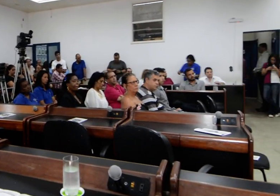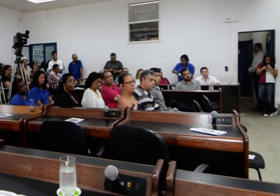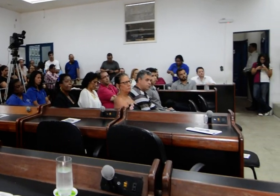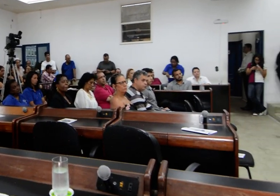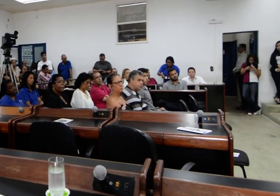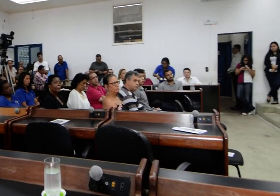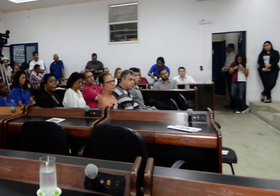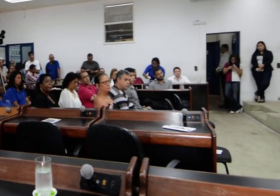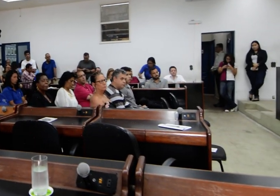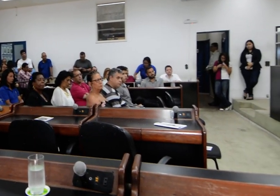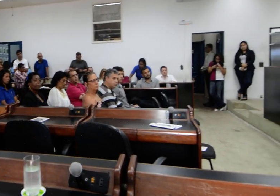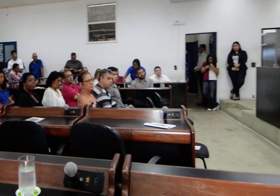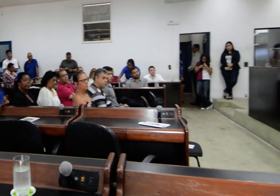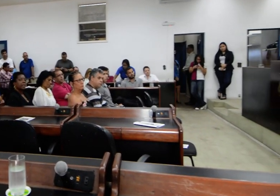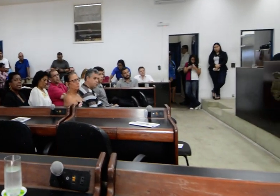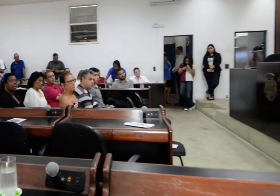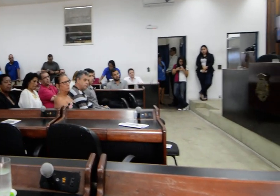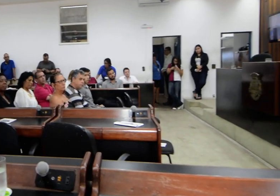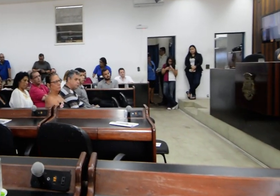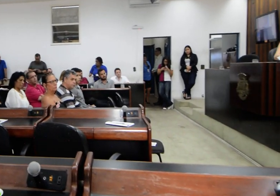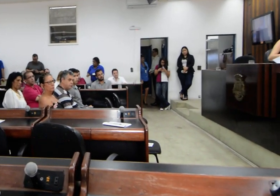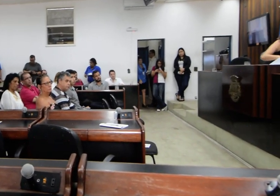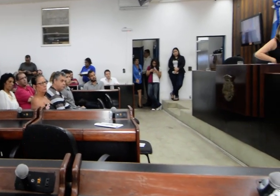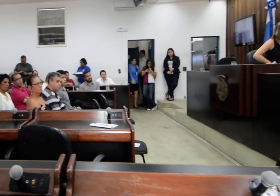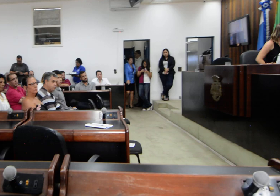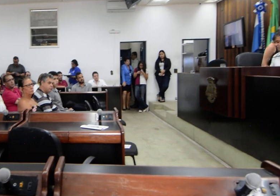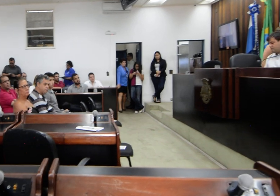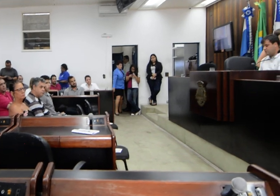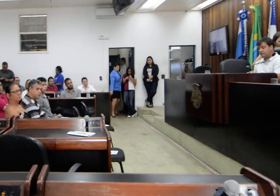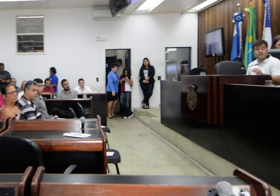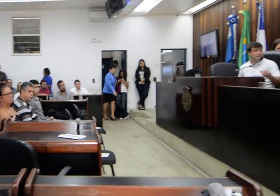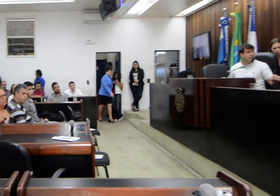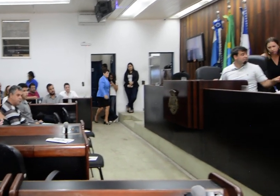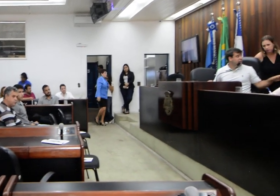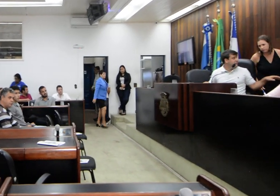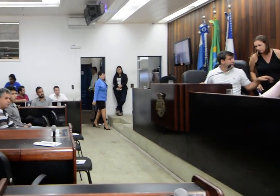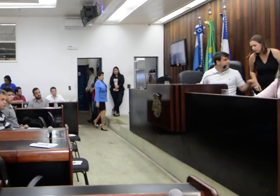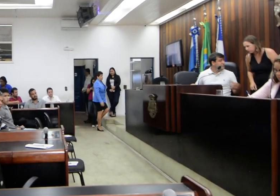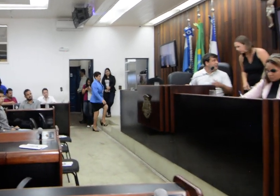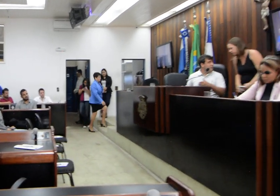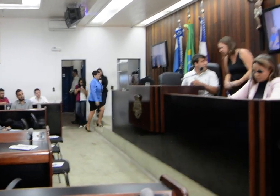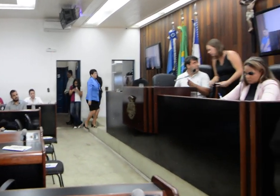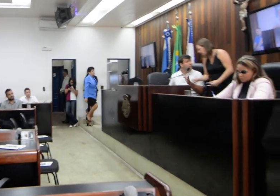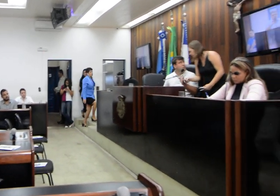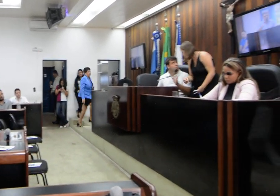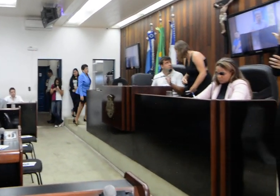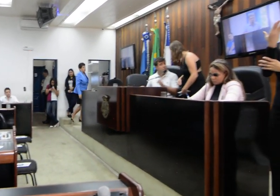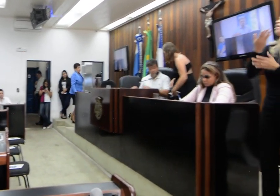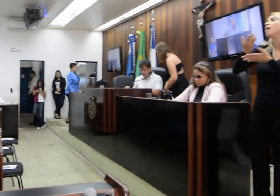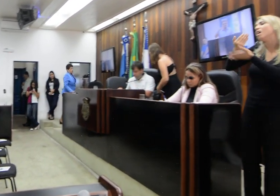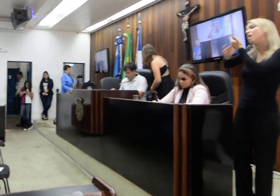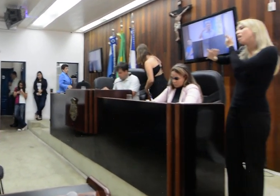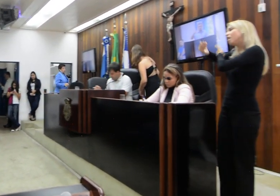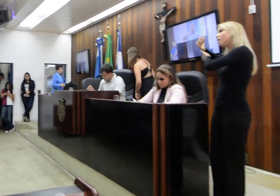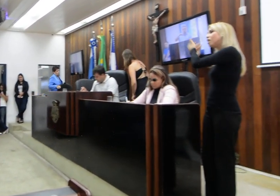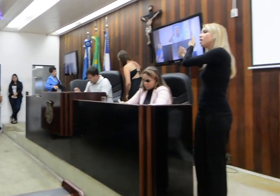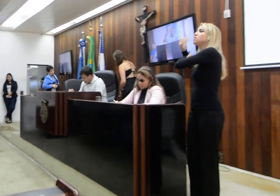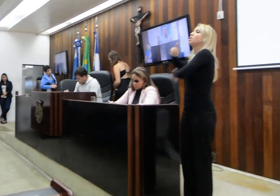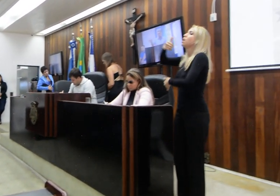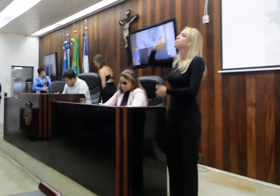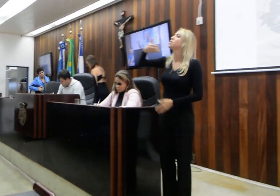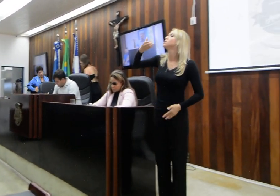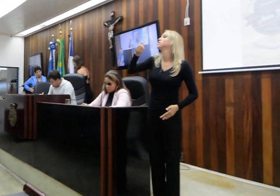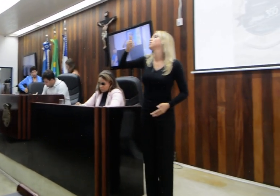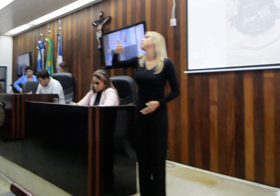na casa dos seus presidentes. Desde a fundação de Cabo Frio, lá de 1615, ela começou